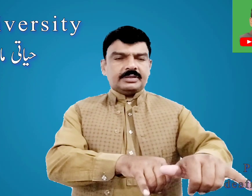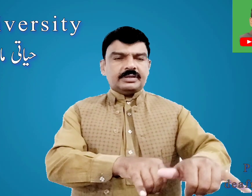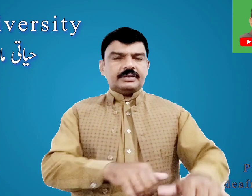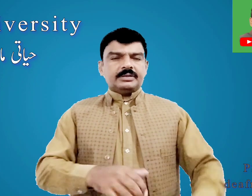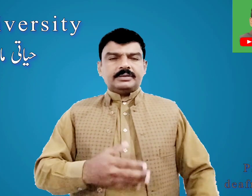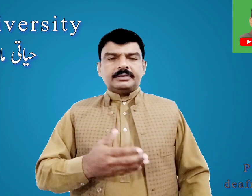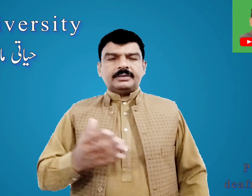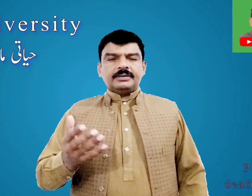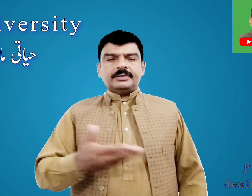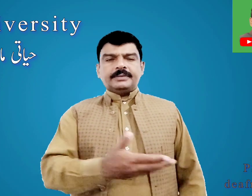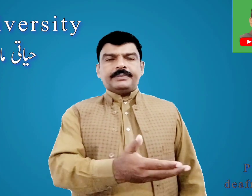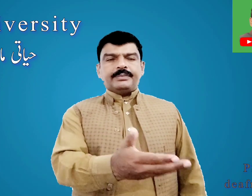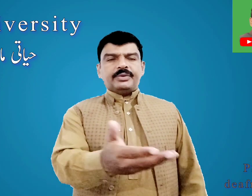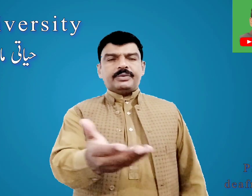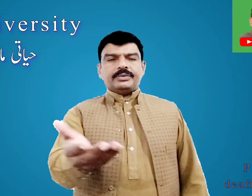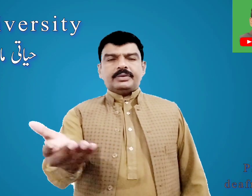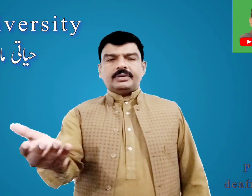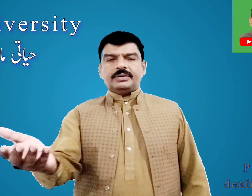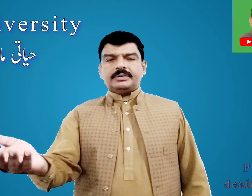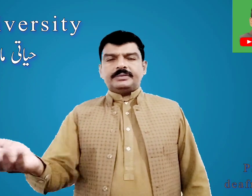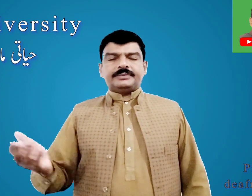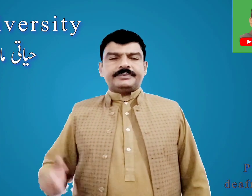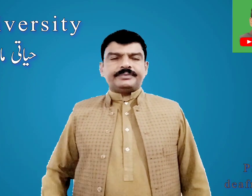जानदार माहौल।